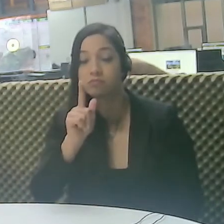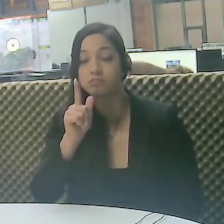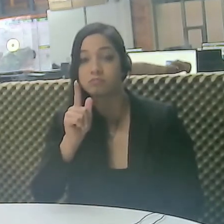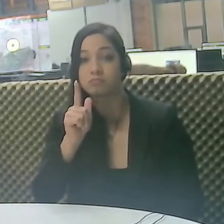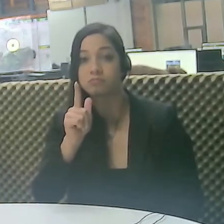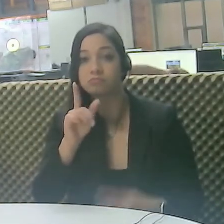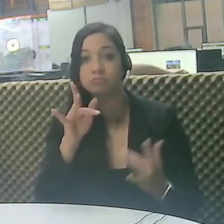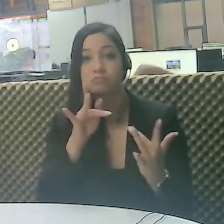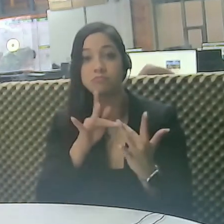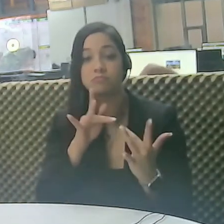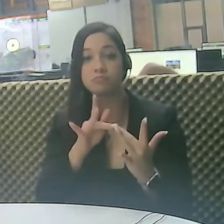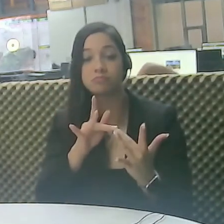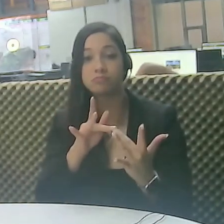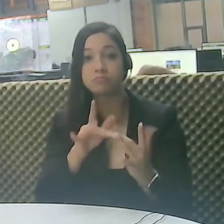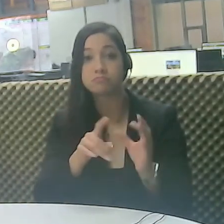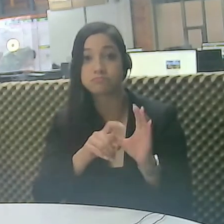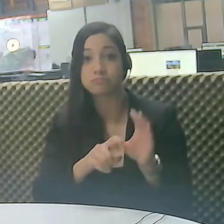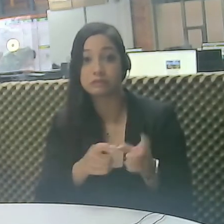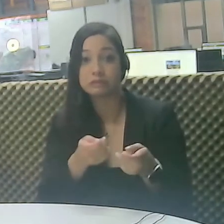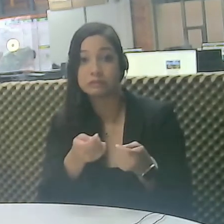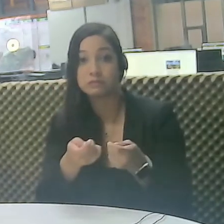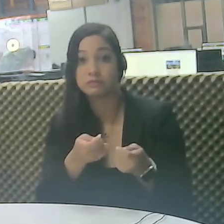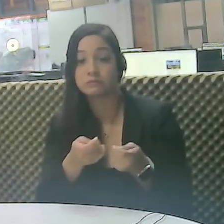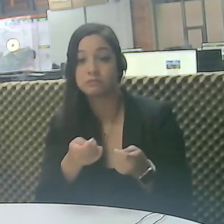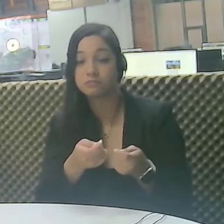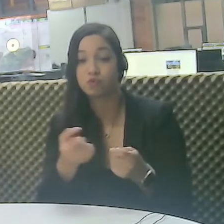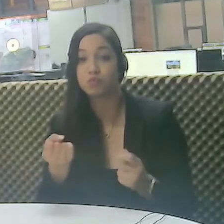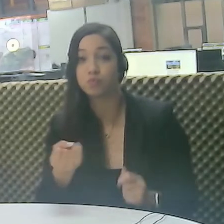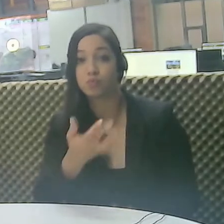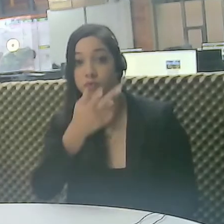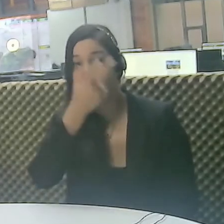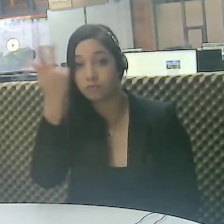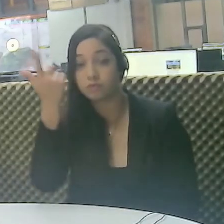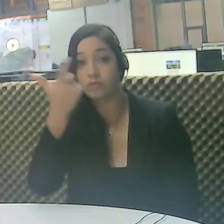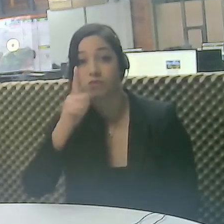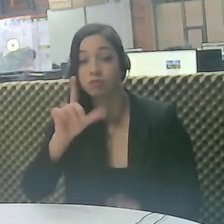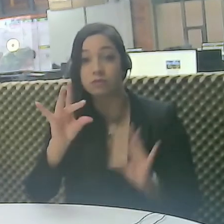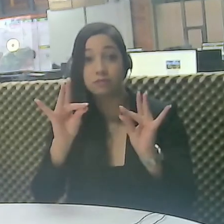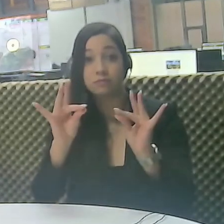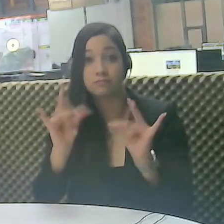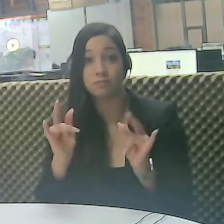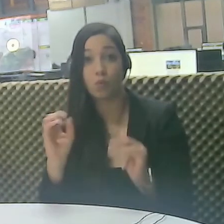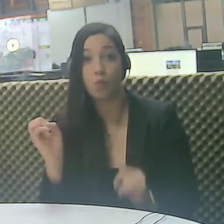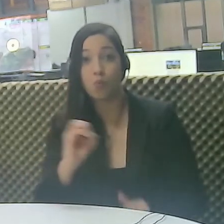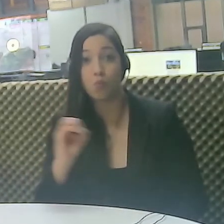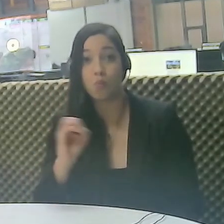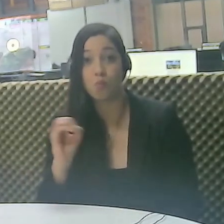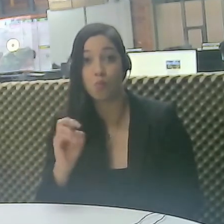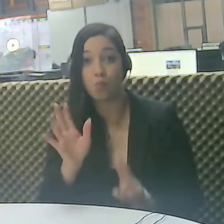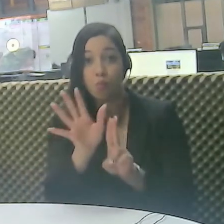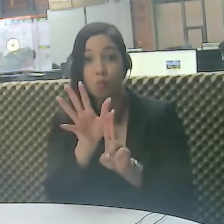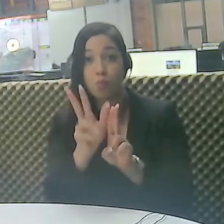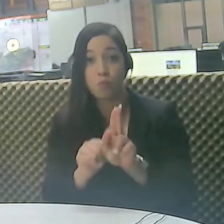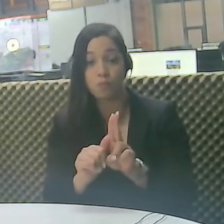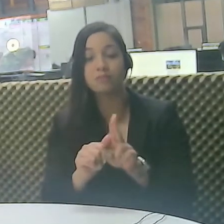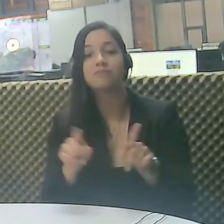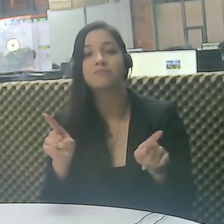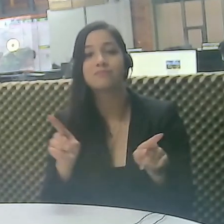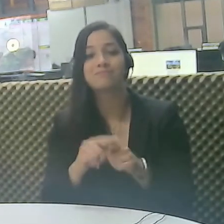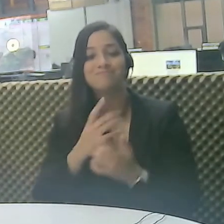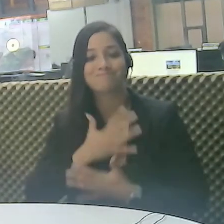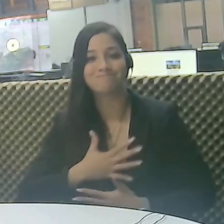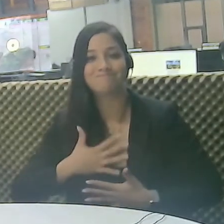os seus credores, negociar as dívidas, muitas delas resolveram por completo, limparam o nome e saíram